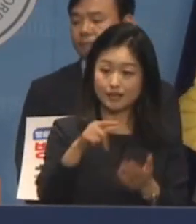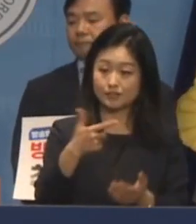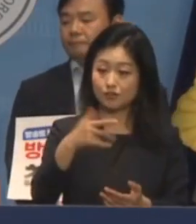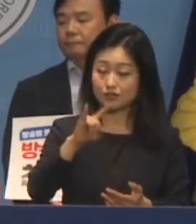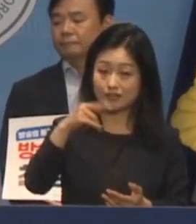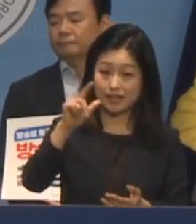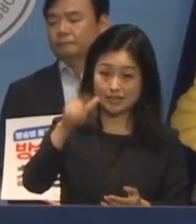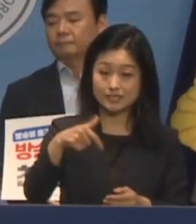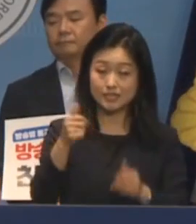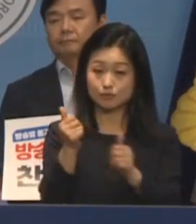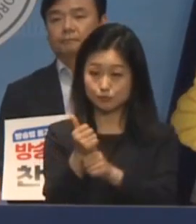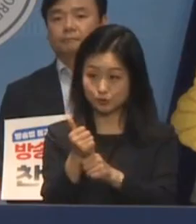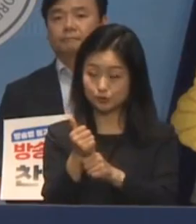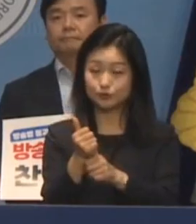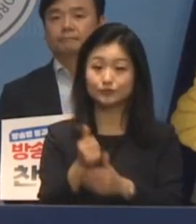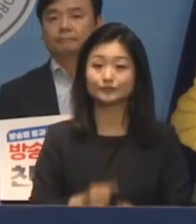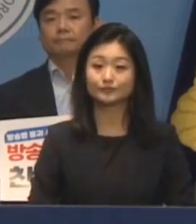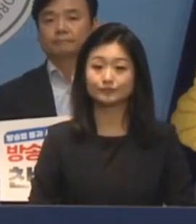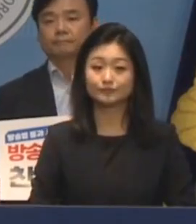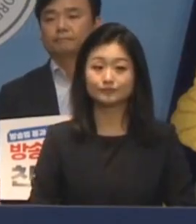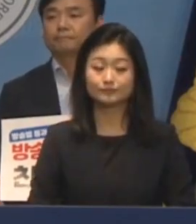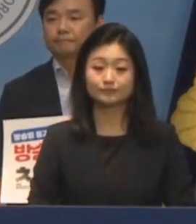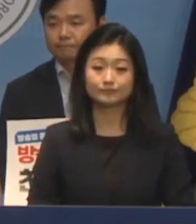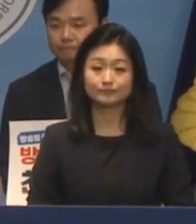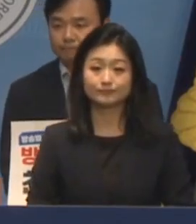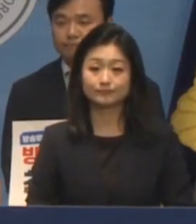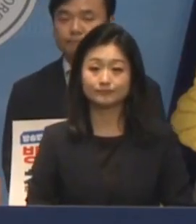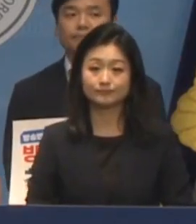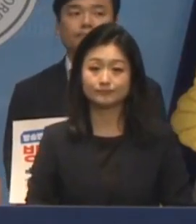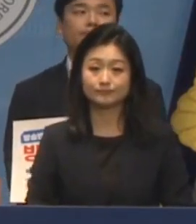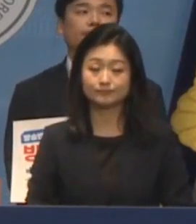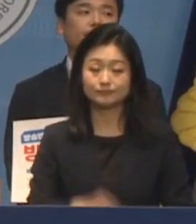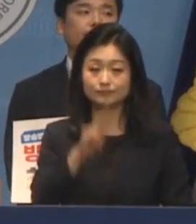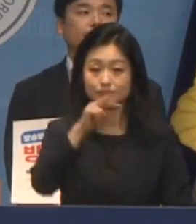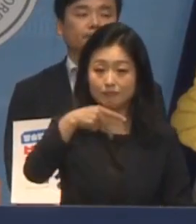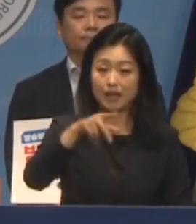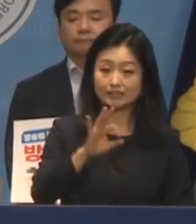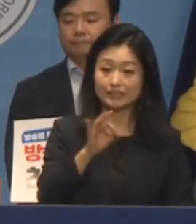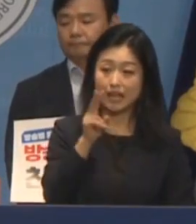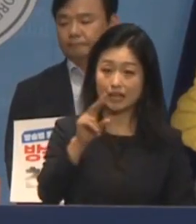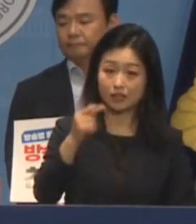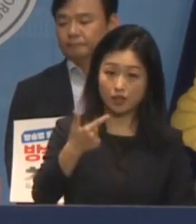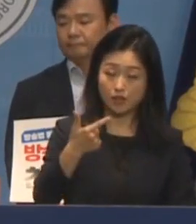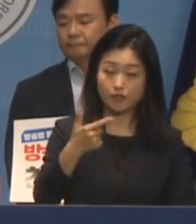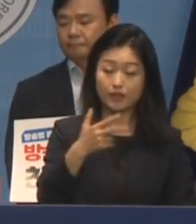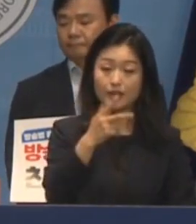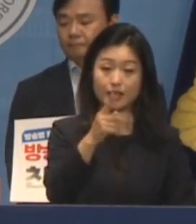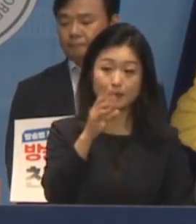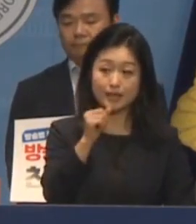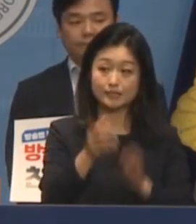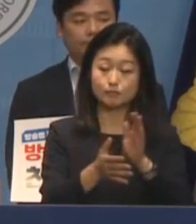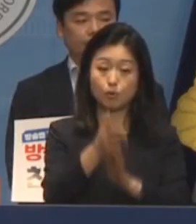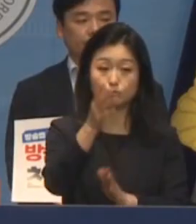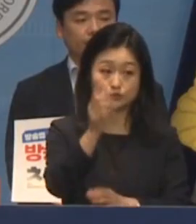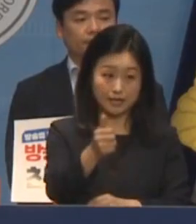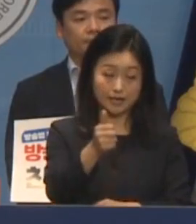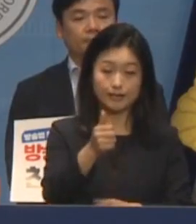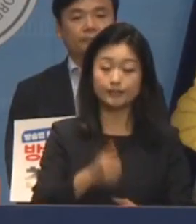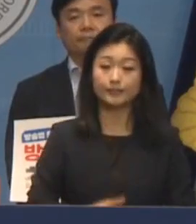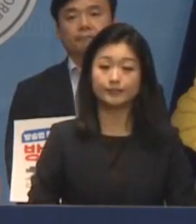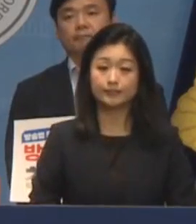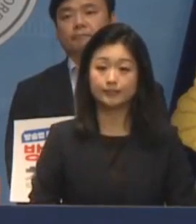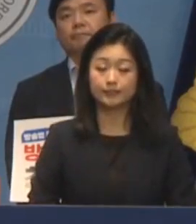수석 부위원장님 참석하셨습니다. 네, 박상현 언론노조 KBS 본부장님